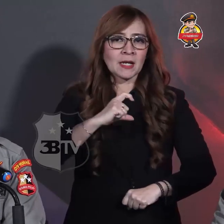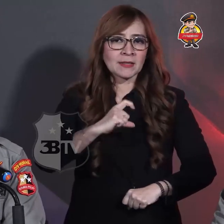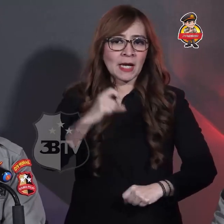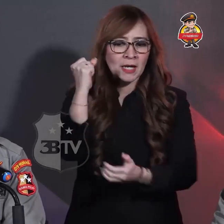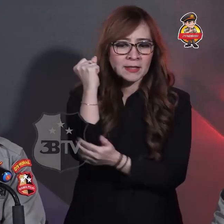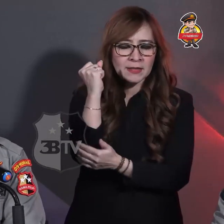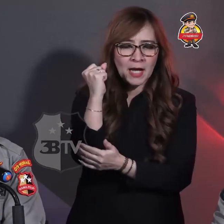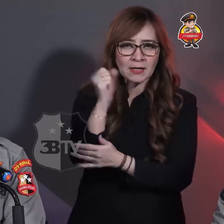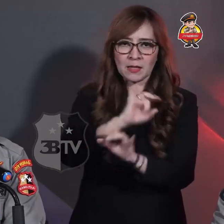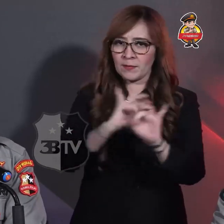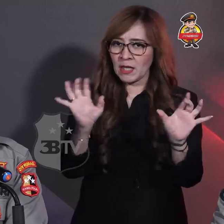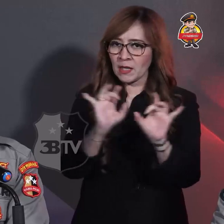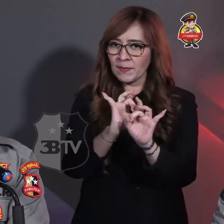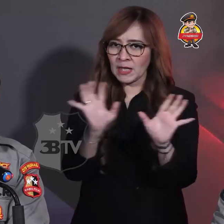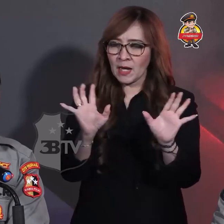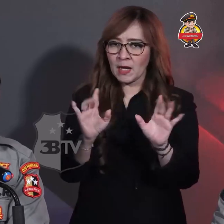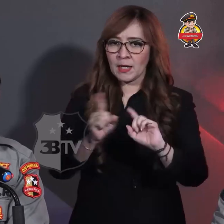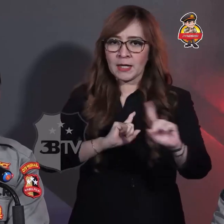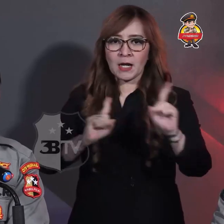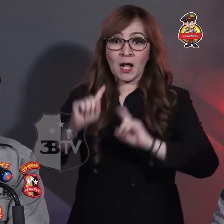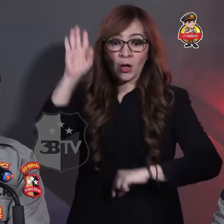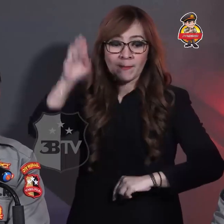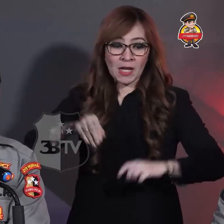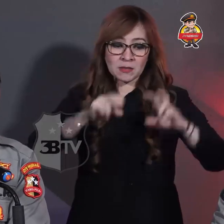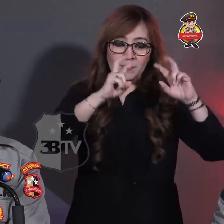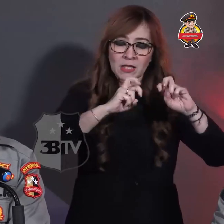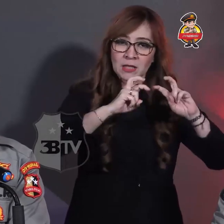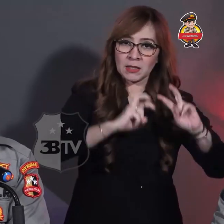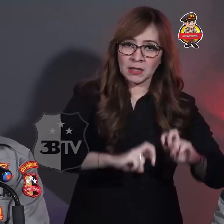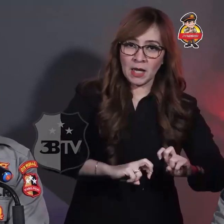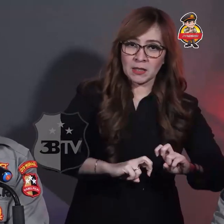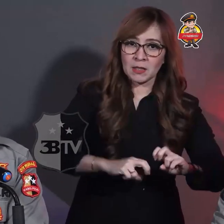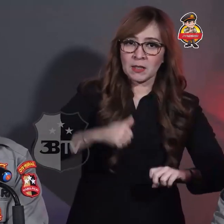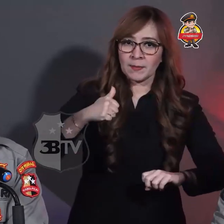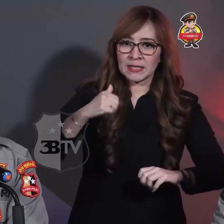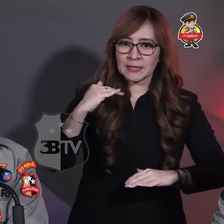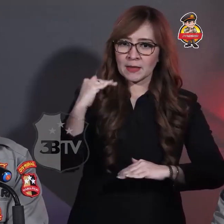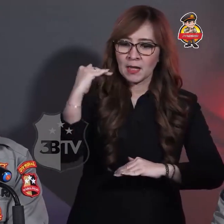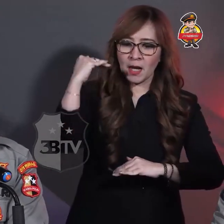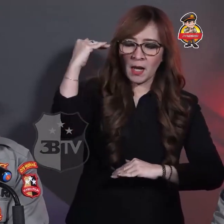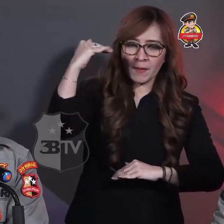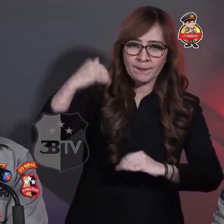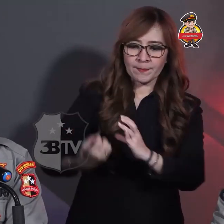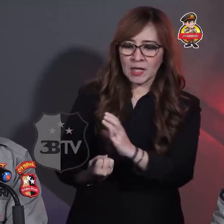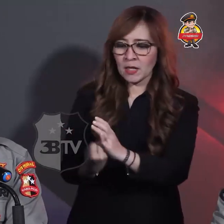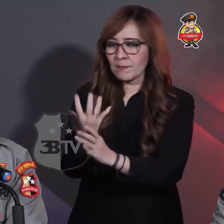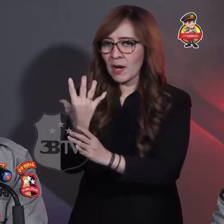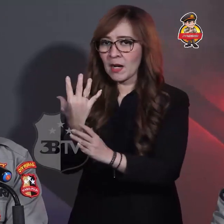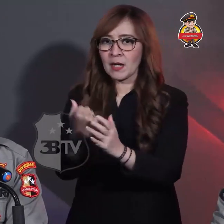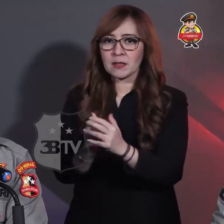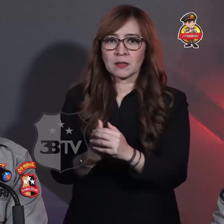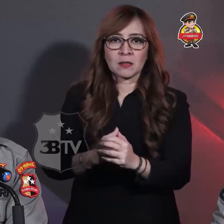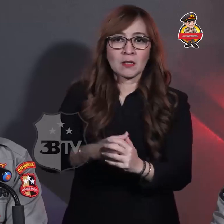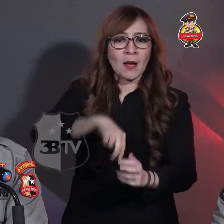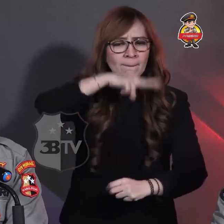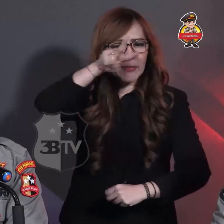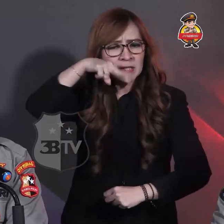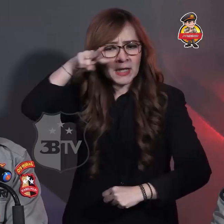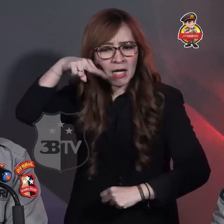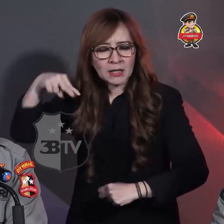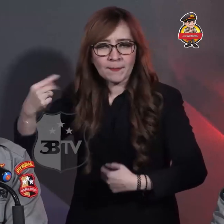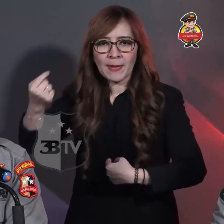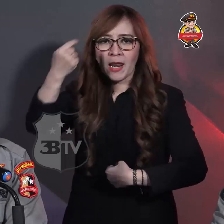Kalau masih penyelidikan, bisa jadi masih tahap pengembangan, mencari pelaku-pelaku